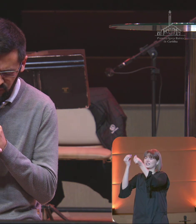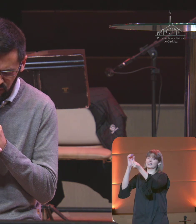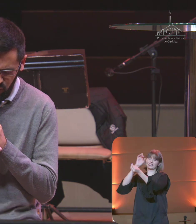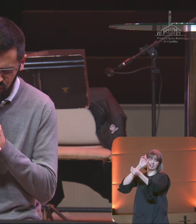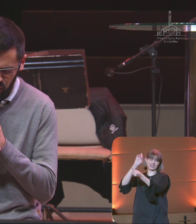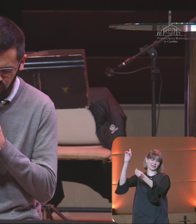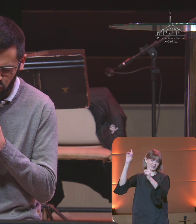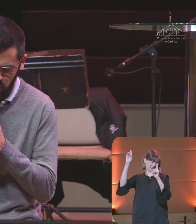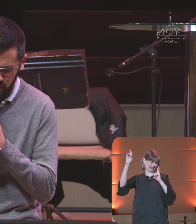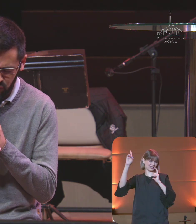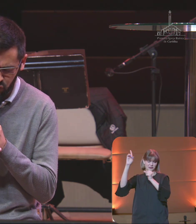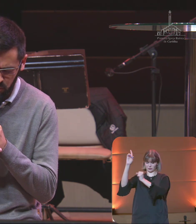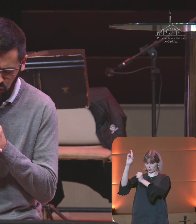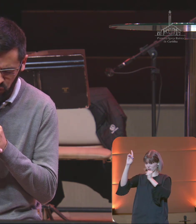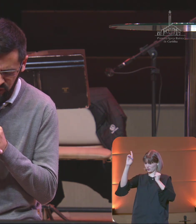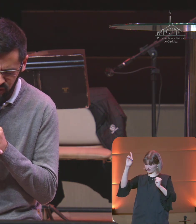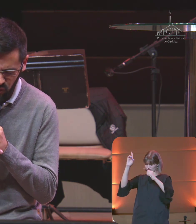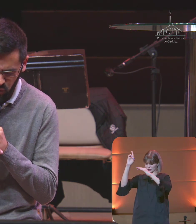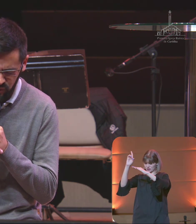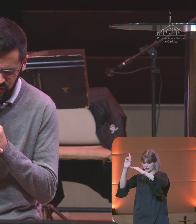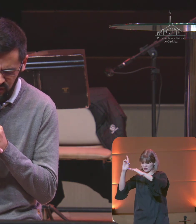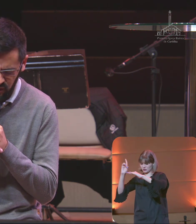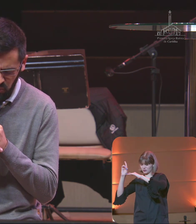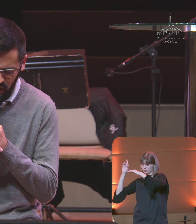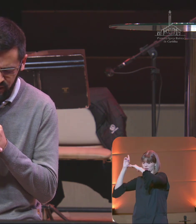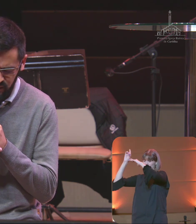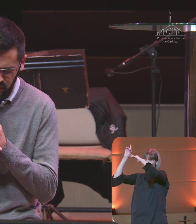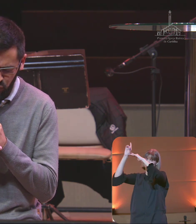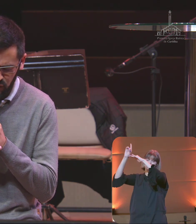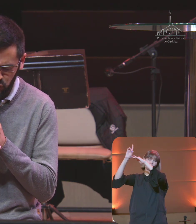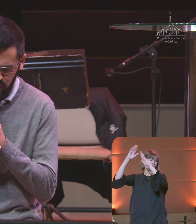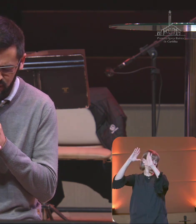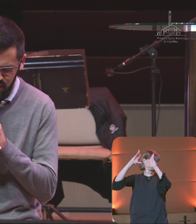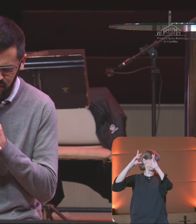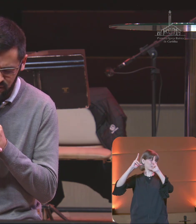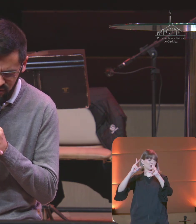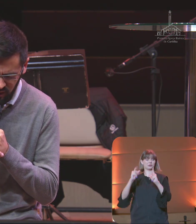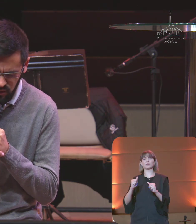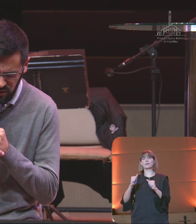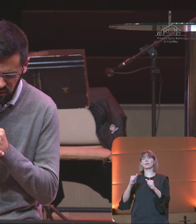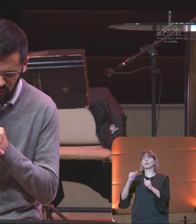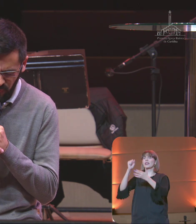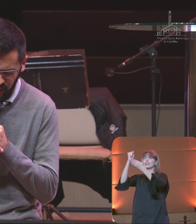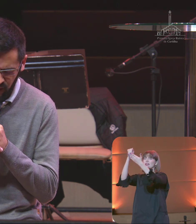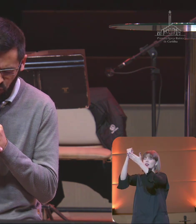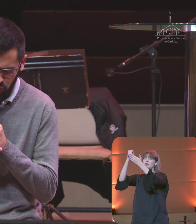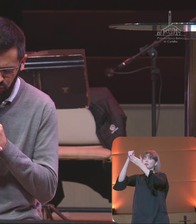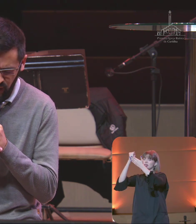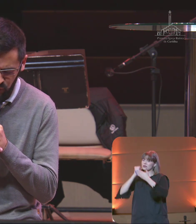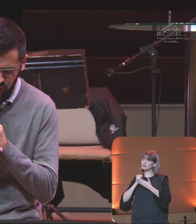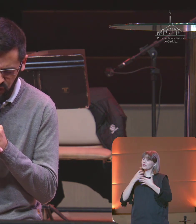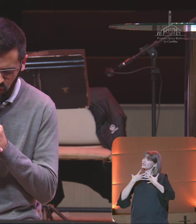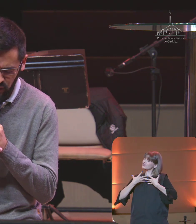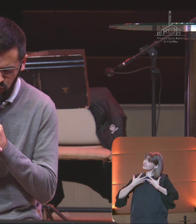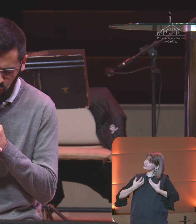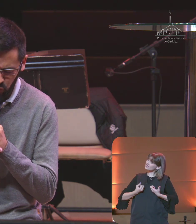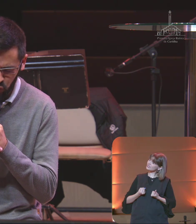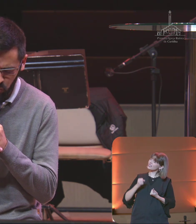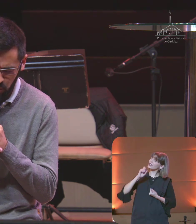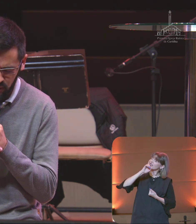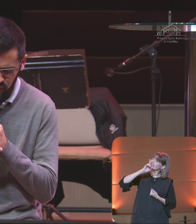poder. O Senhor é soberano sobre todas as coisas. Pai, nos ajuda a descansar em Ti, a confiar no Senhor